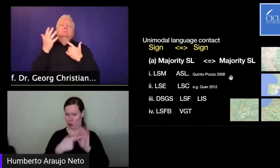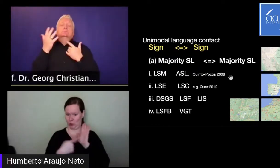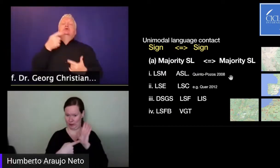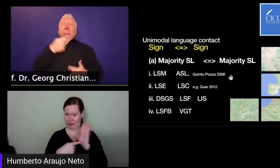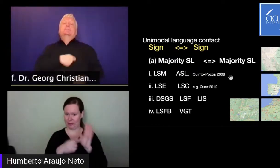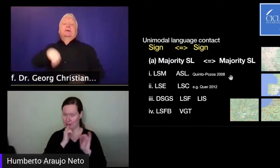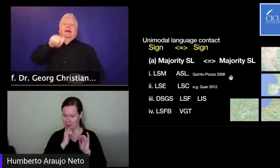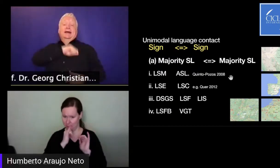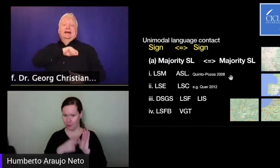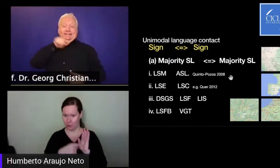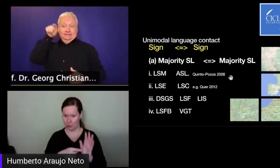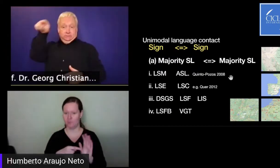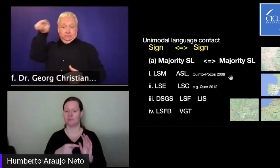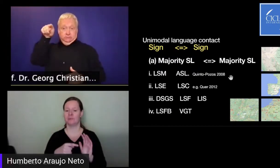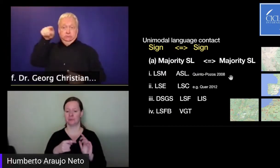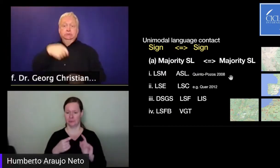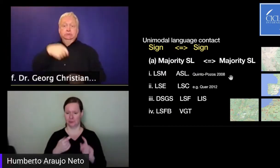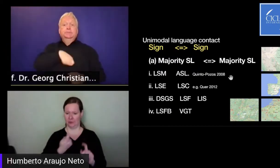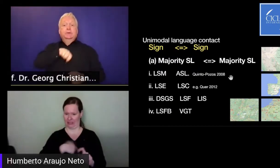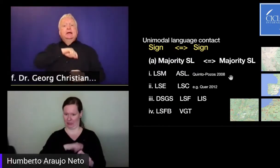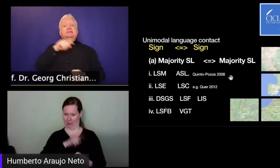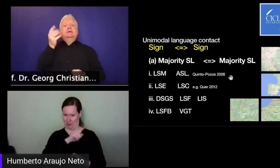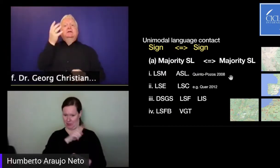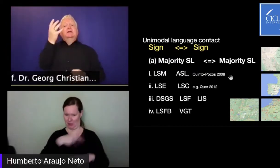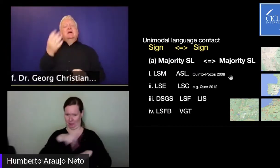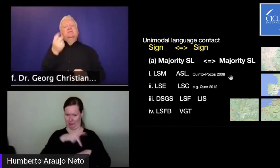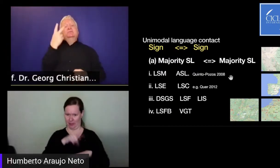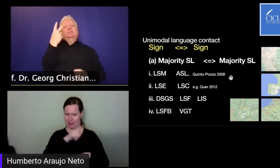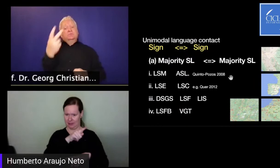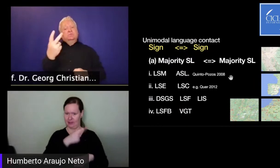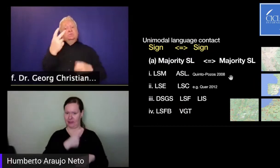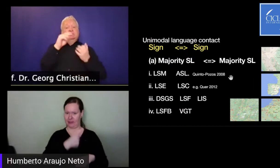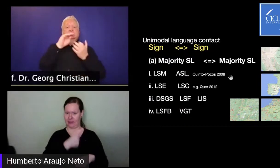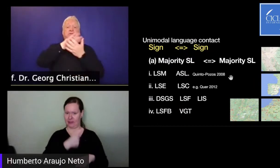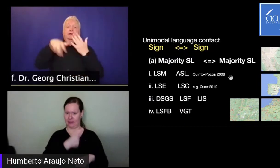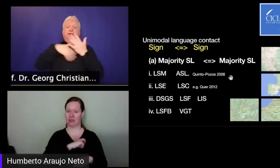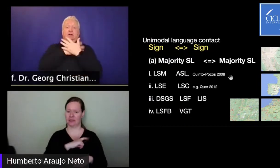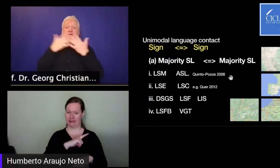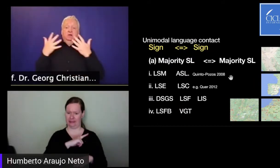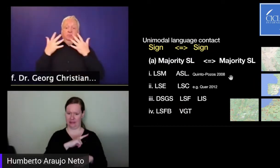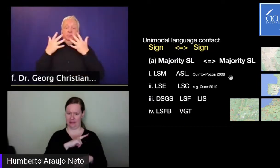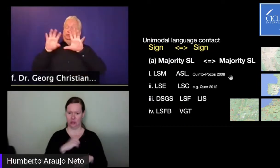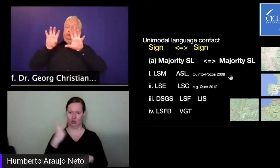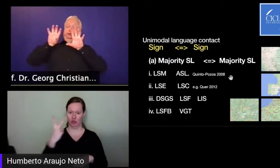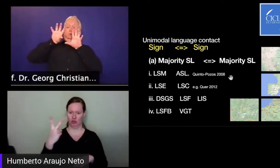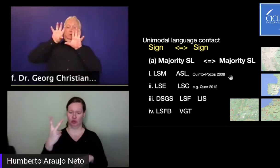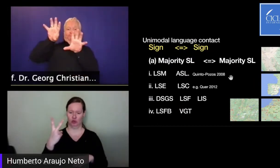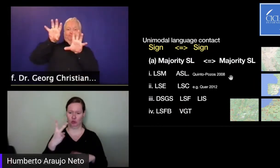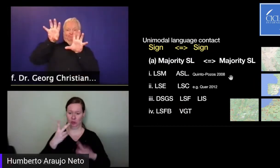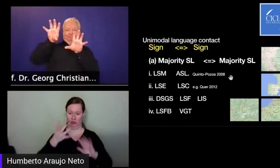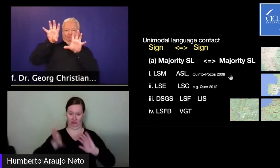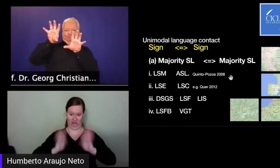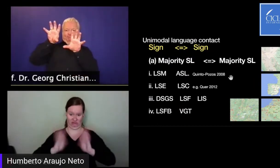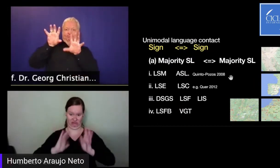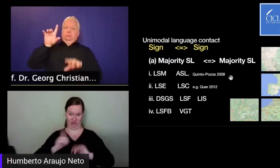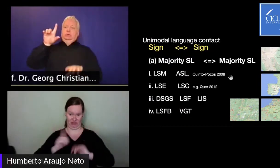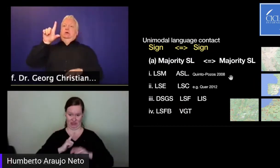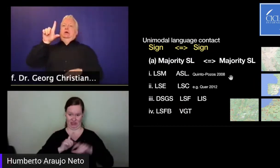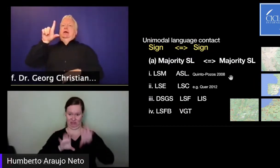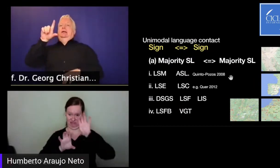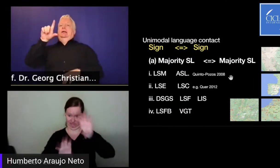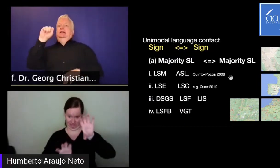Um outro exemplo que eu trago aqui nesse slide. Você observa duas línguas em contato, uma